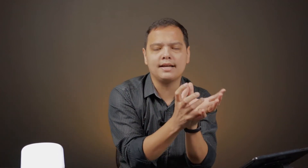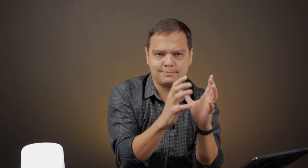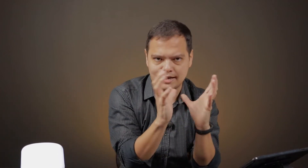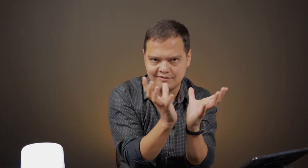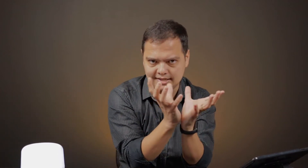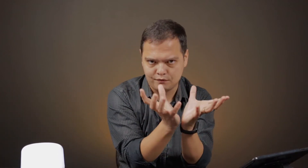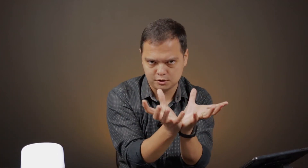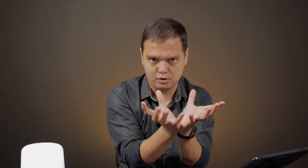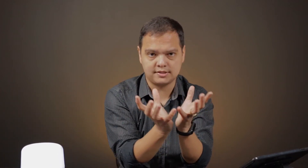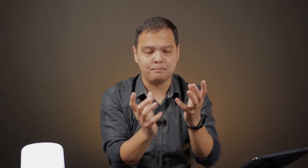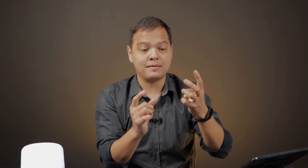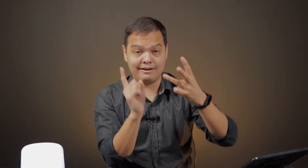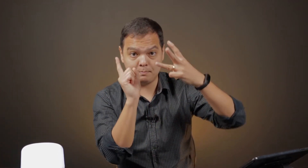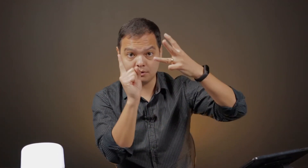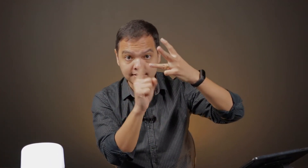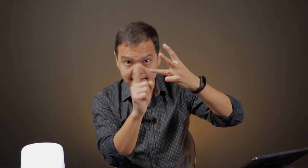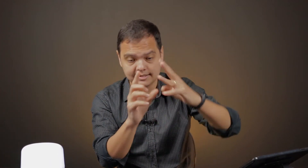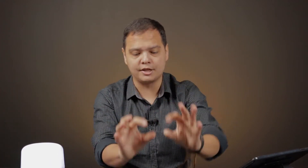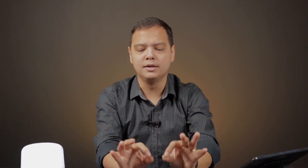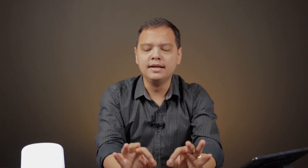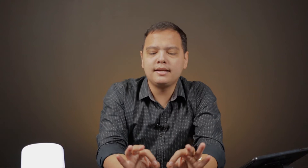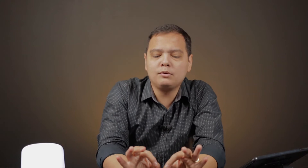as palavras que ela foi exposta, ela vai para o terceiro estágio, que é quando ela